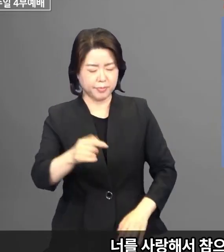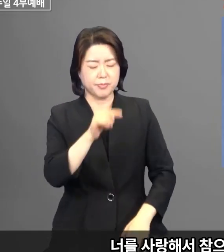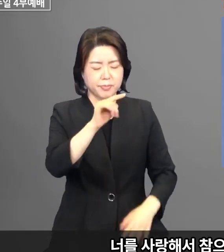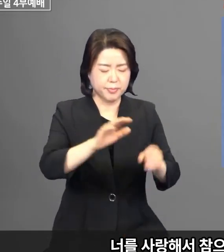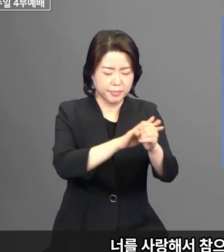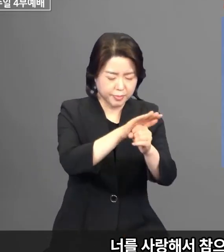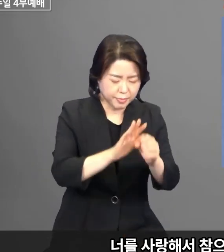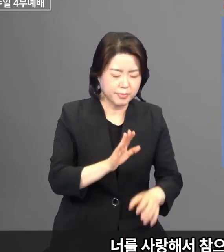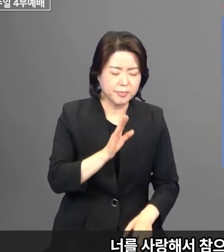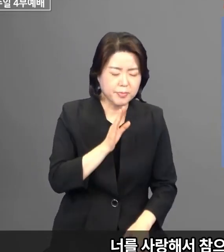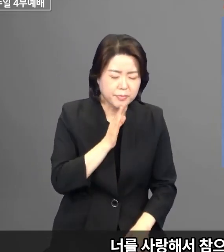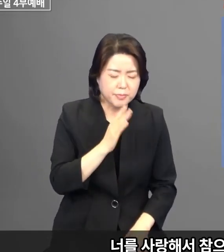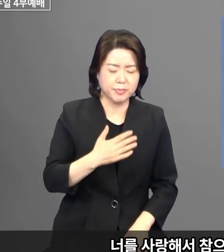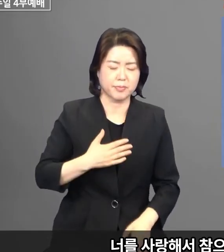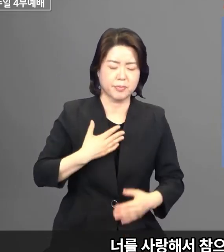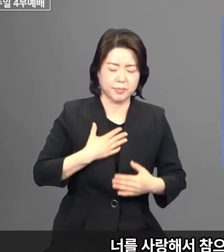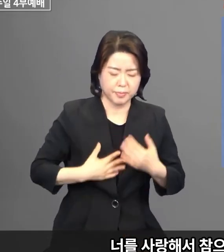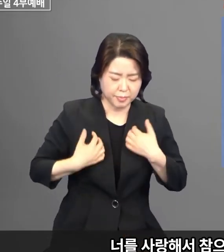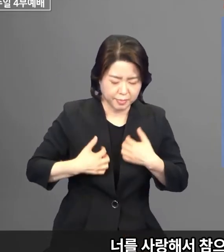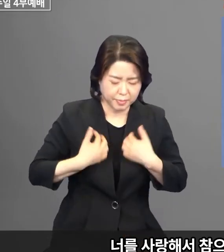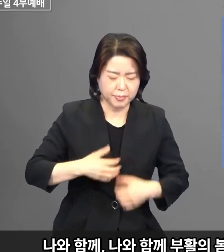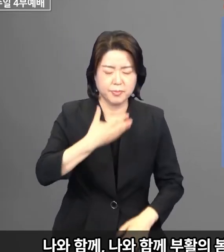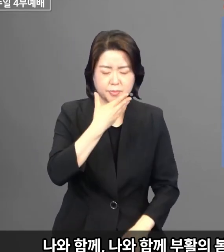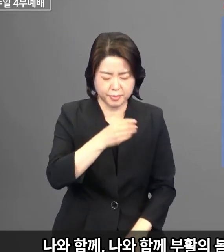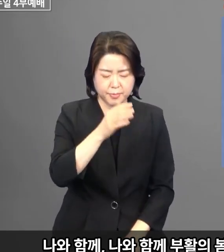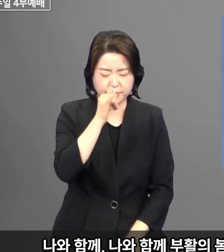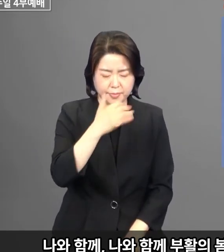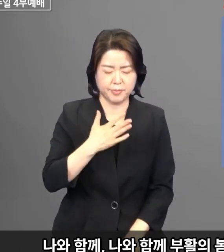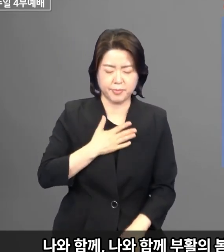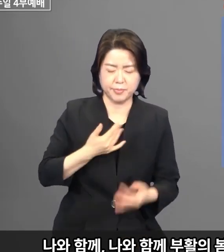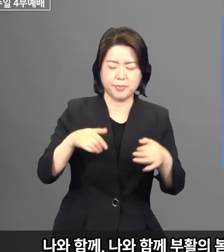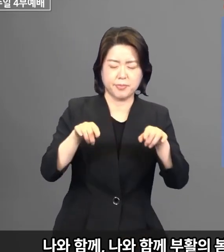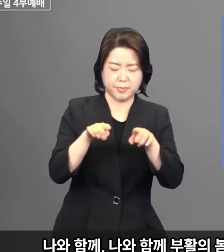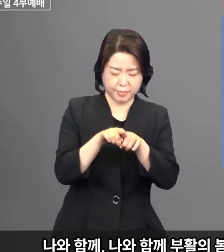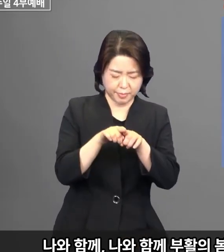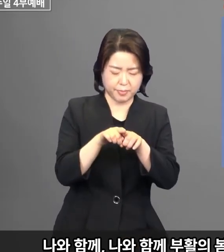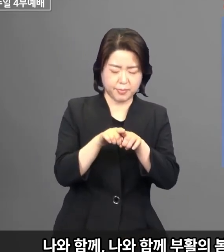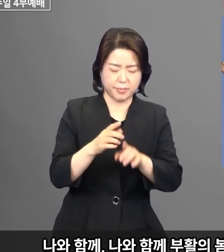사랑해서 참으로 참으로 행복하다. 나와 함께